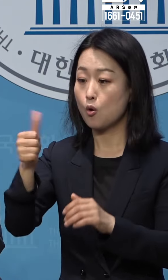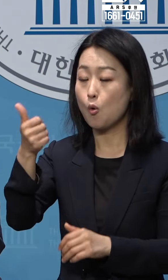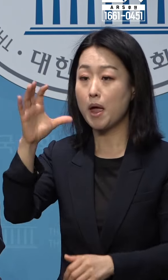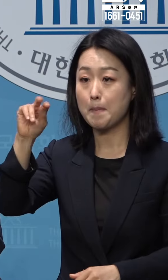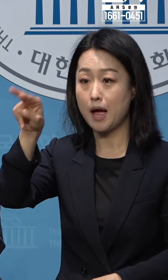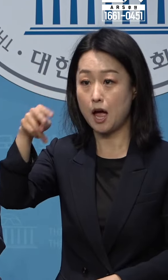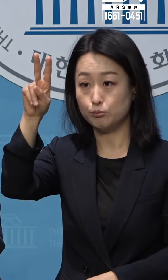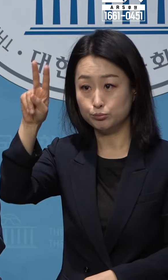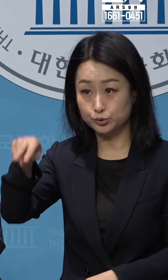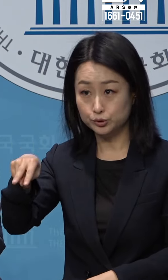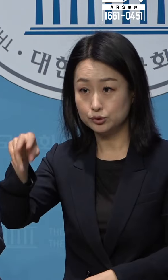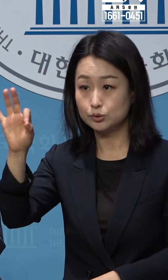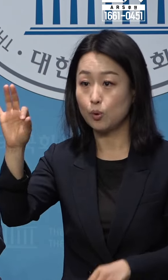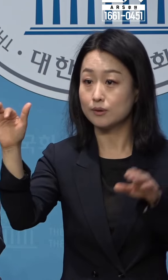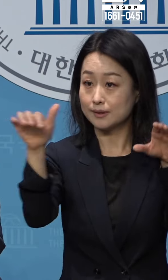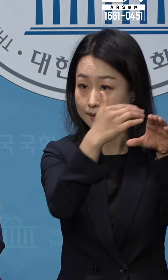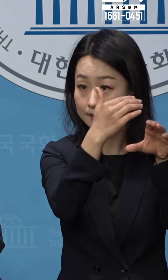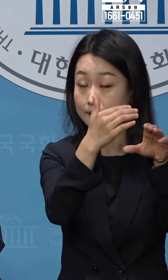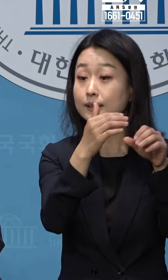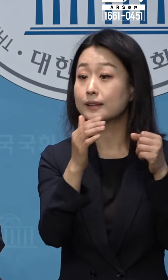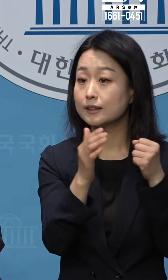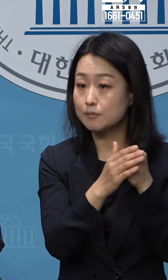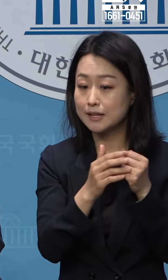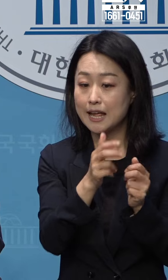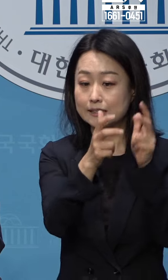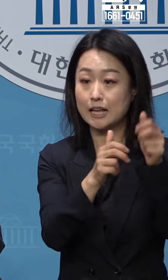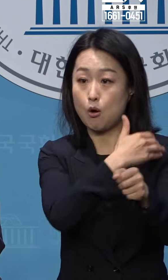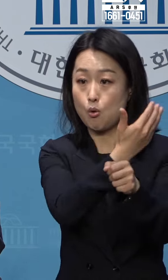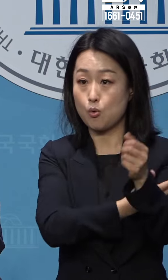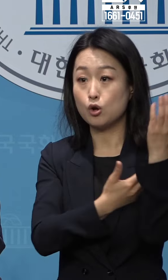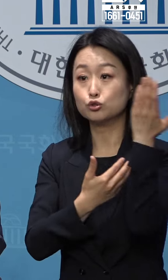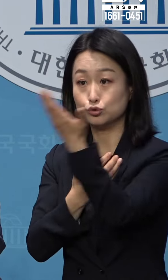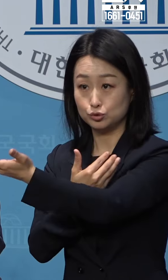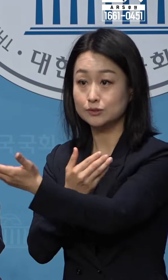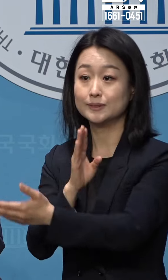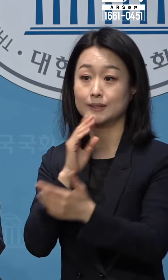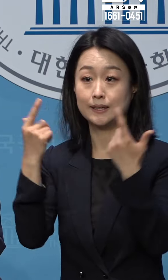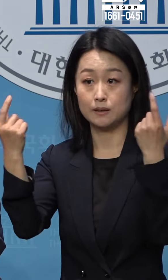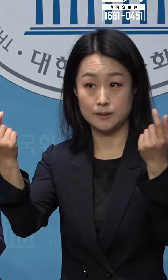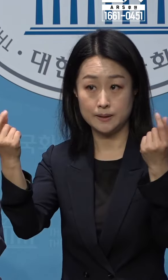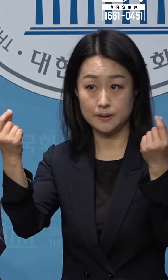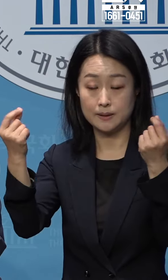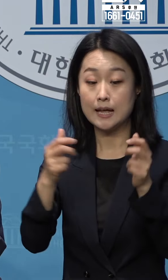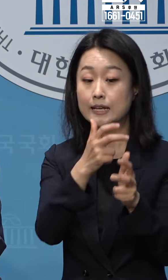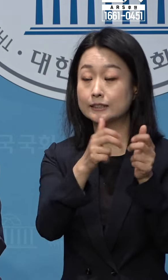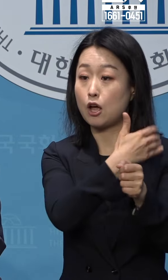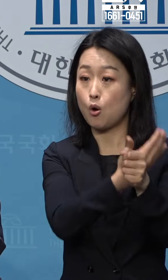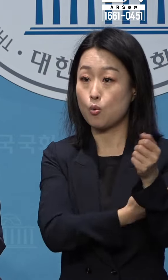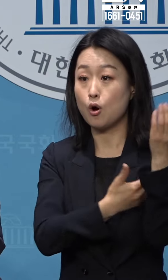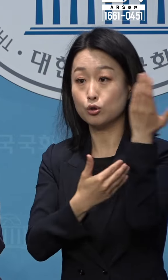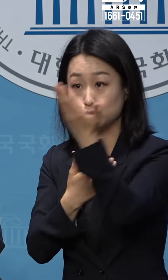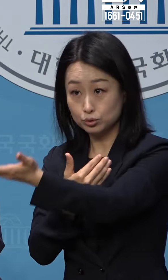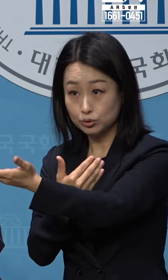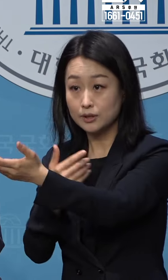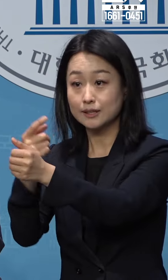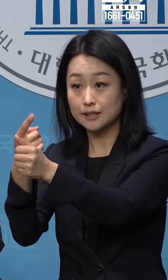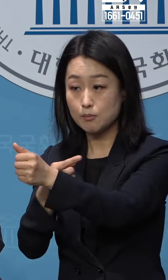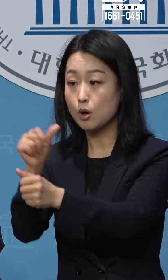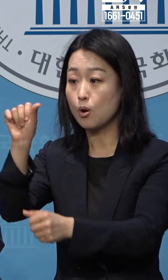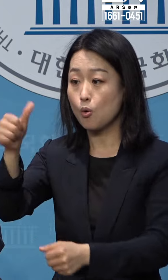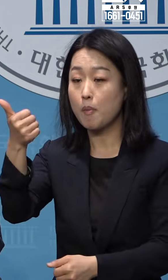불이 지급되었고 때문에 사업권을 준 것이고 사업권을 줬기 때문에